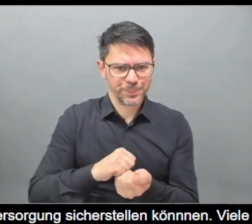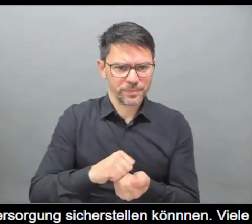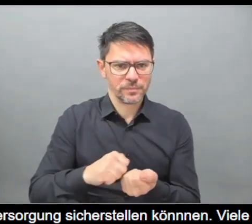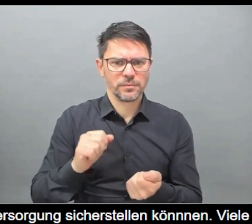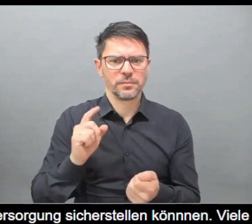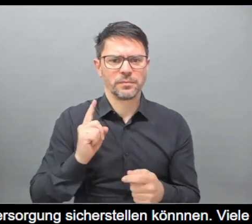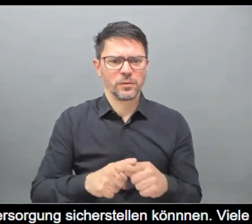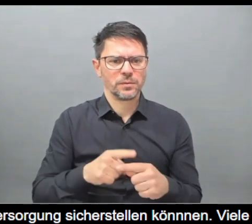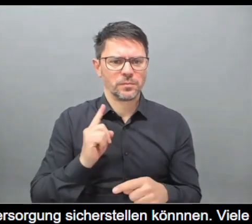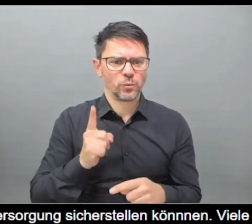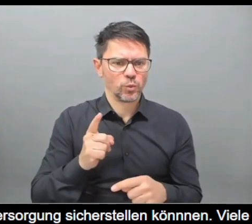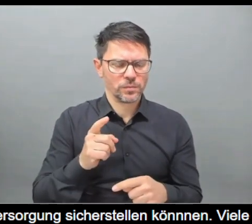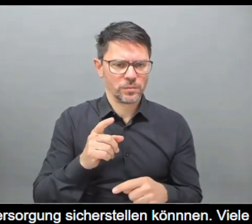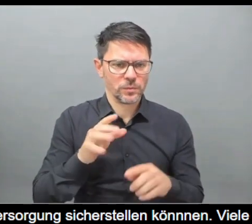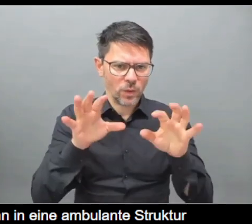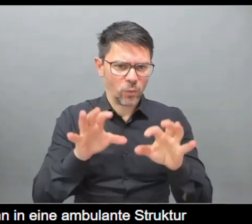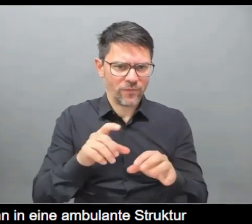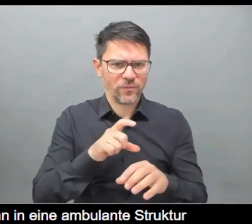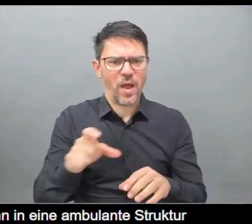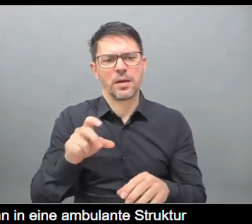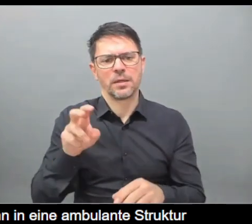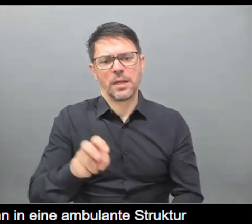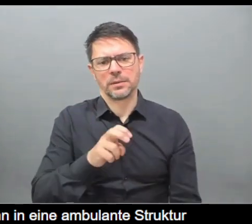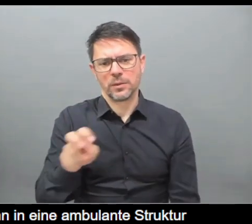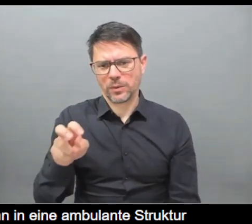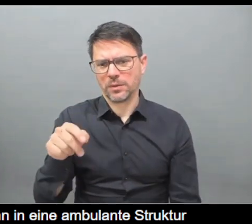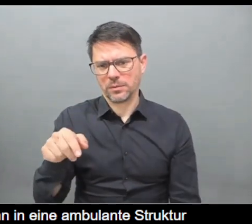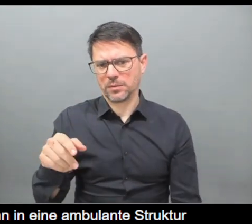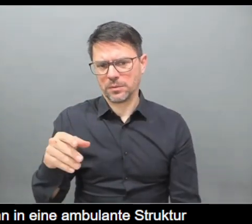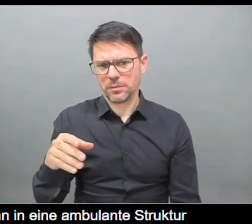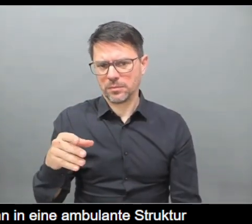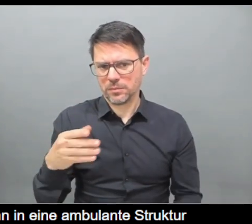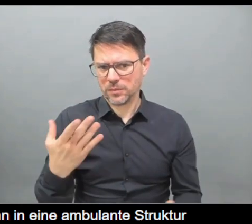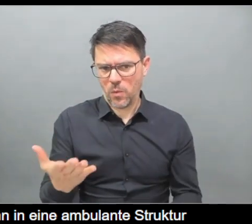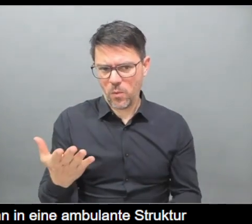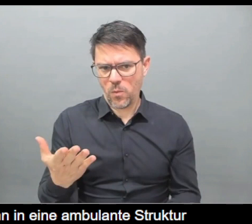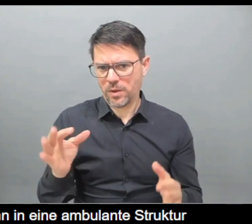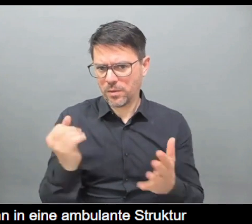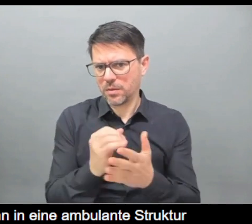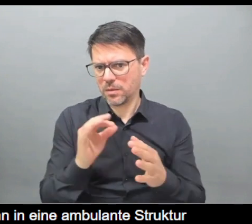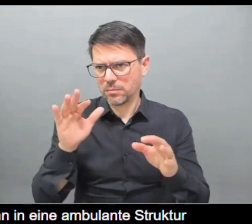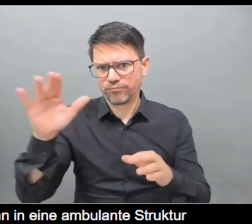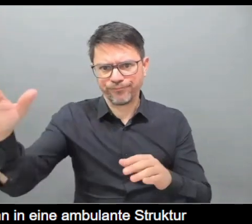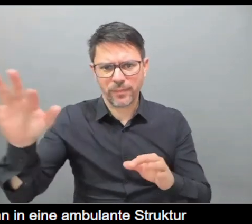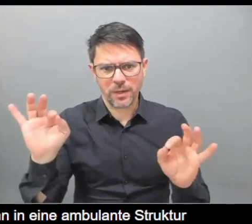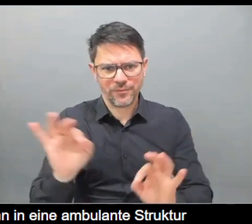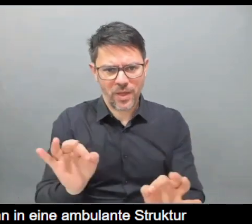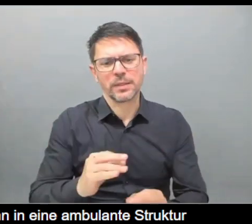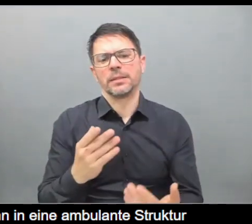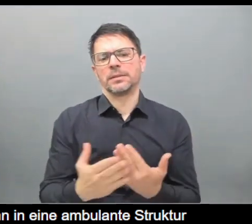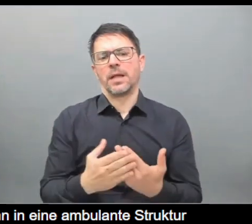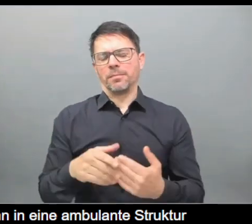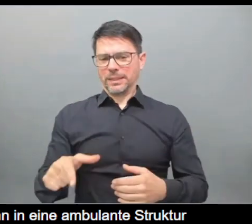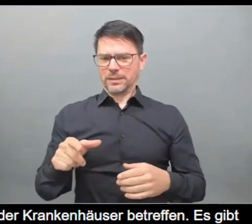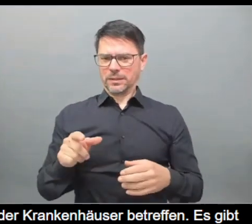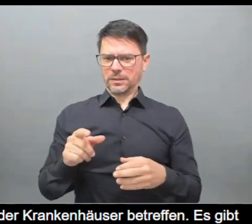in den Krankenhausträgern, wie es damit weitergeht. Und deswegen haben wir heute auch diskutiert und das wäre auch die Haltung der